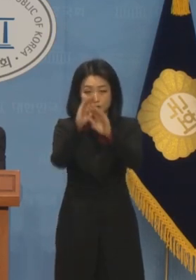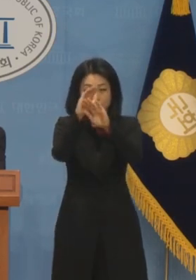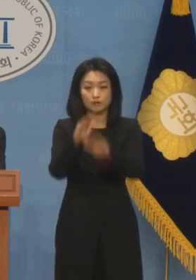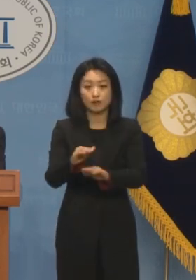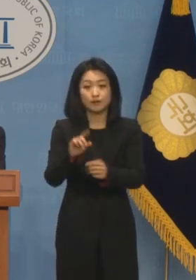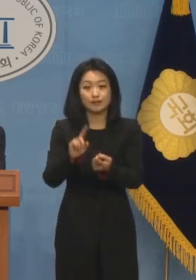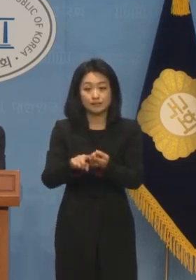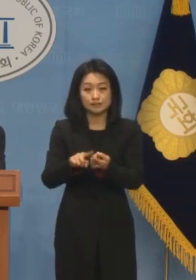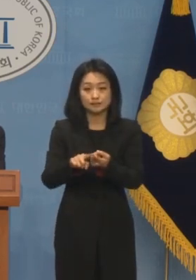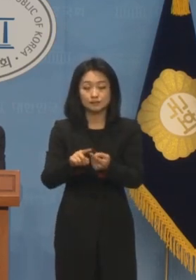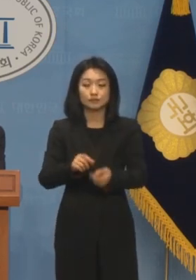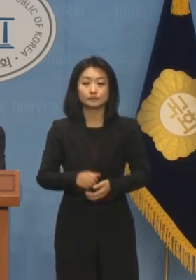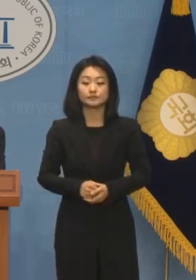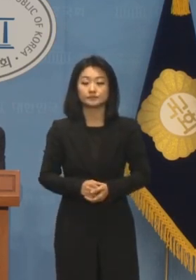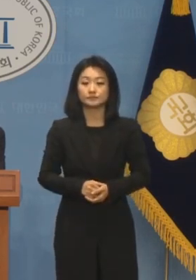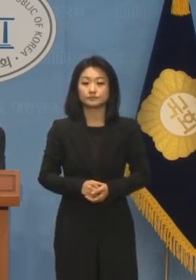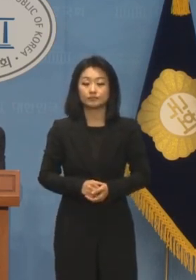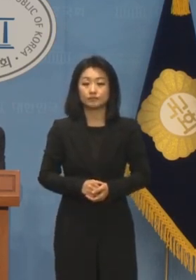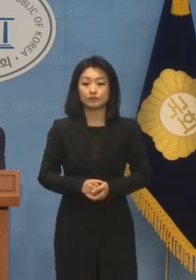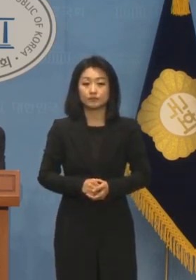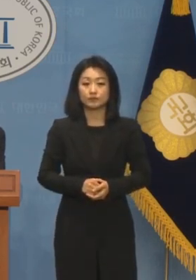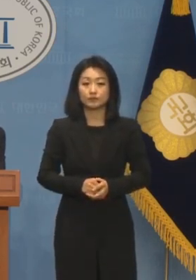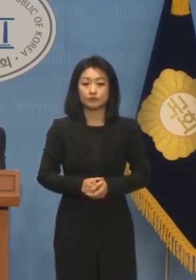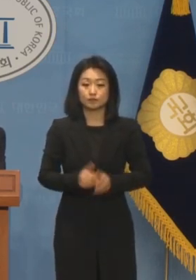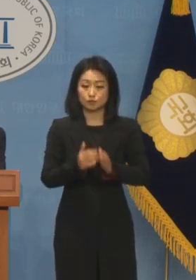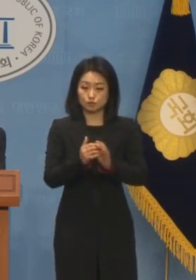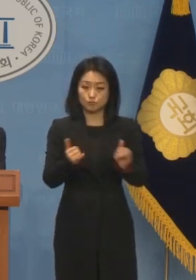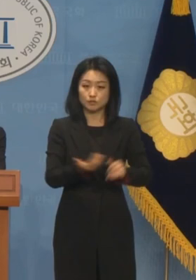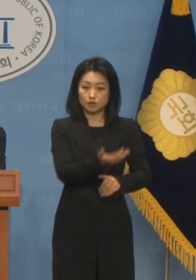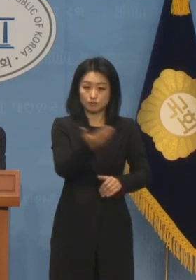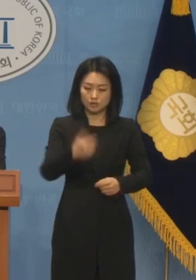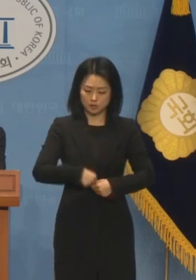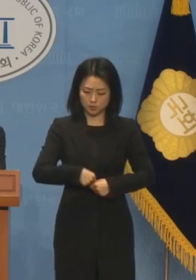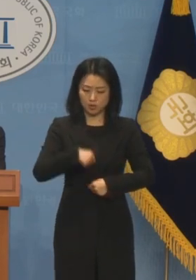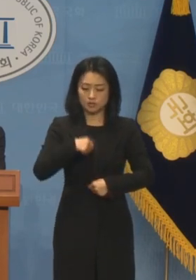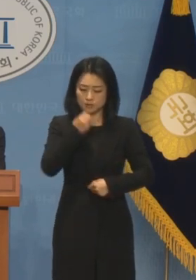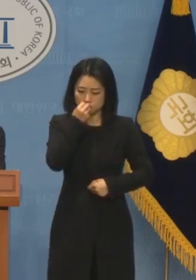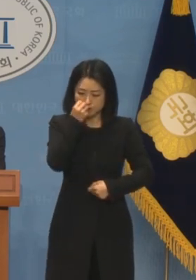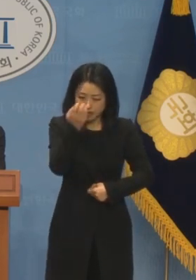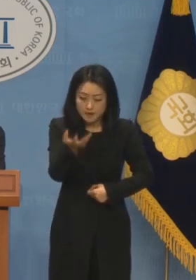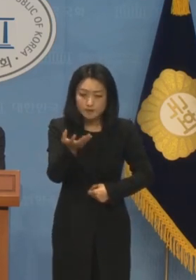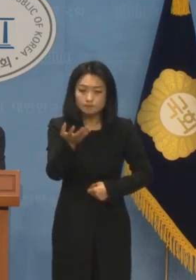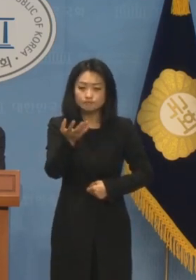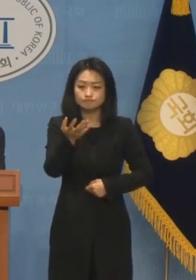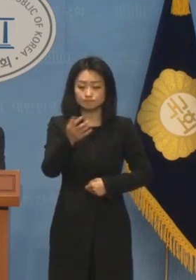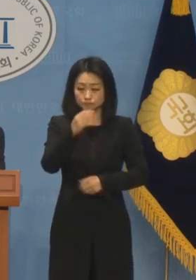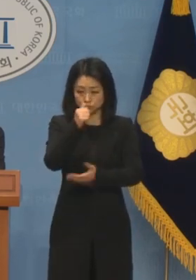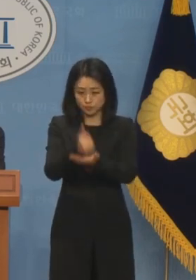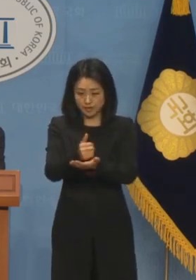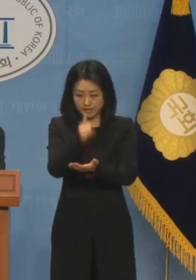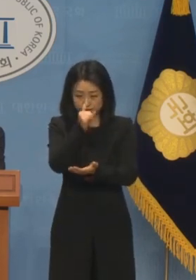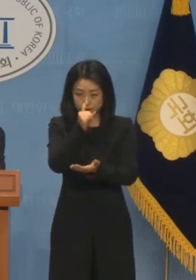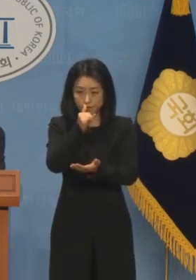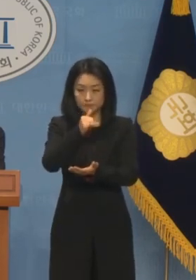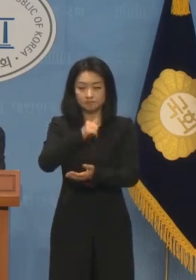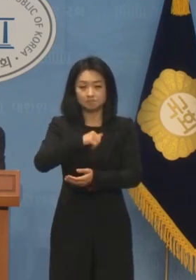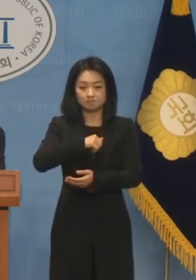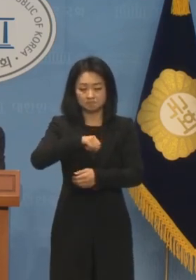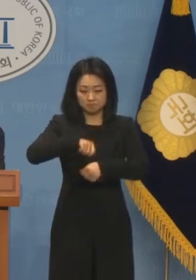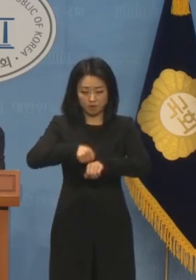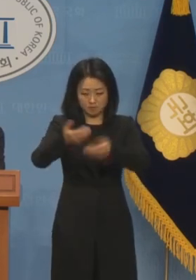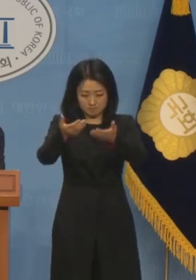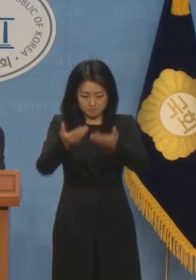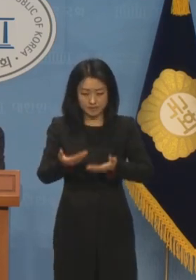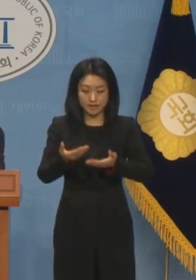대하여 국민 앞에 나와서 솔직히 고백하고 죄가 있으면 체벌을 받아야